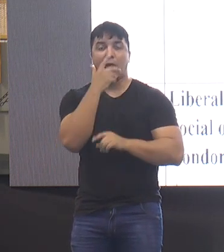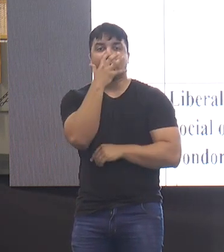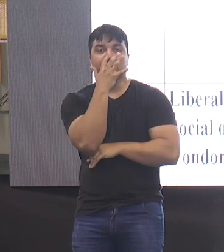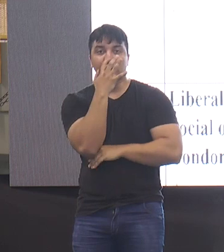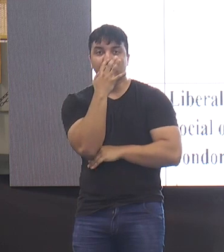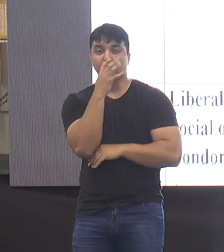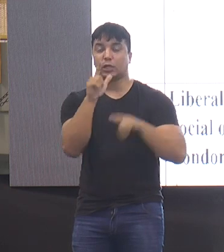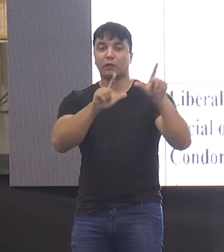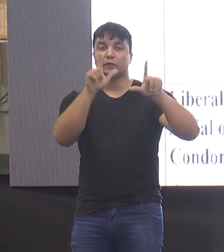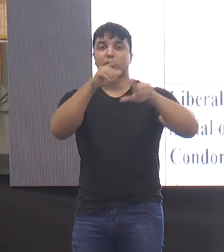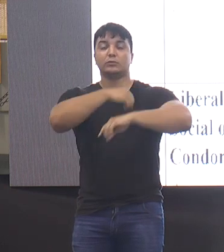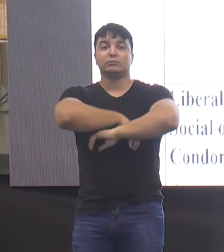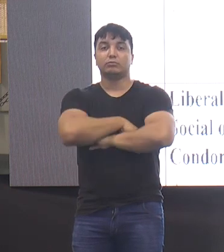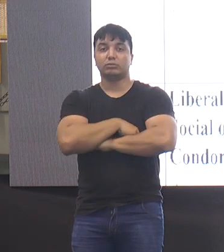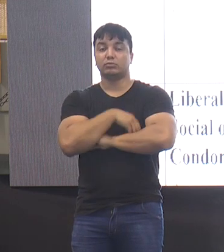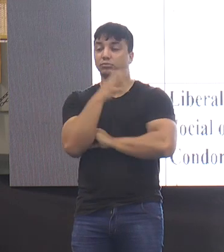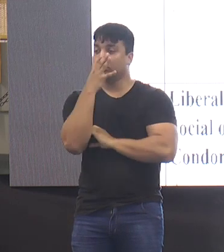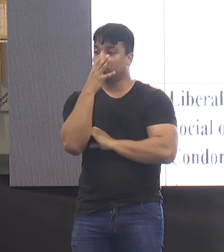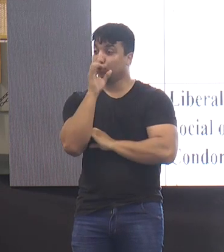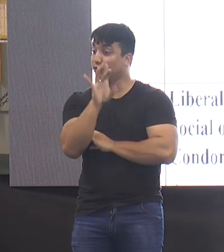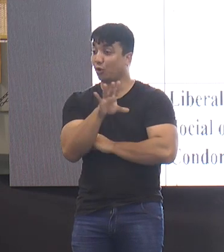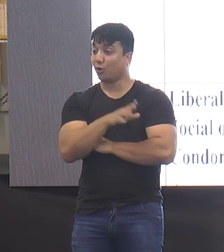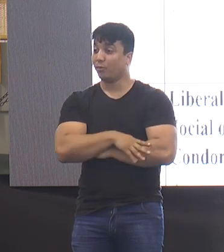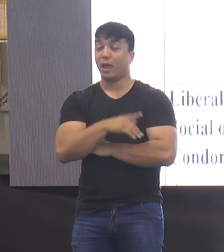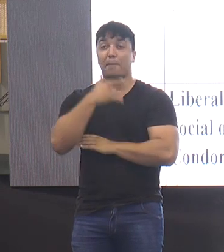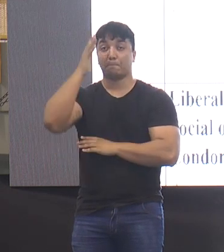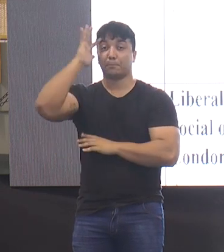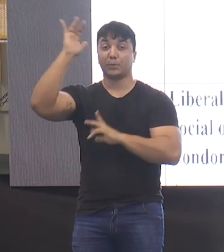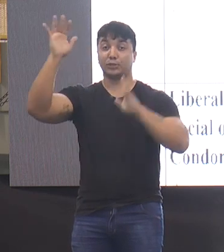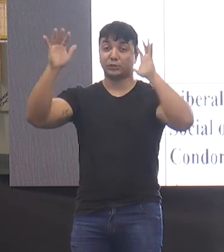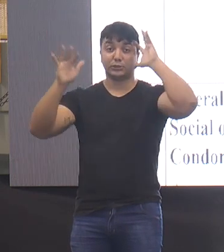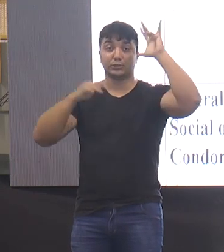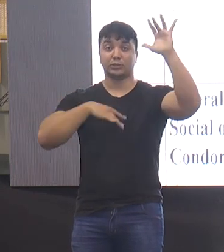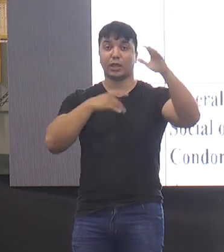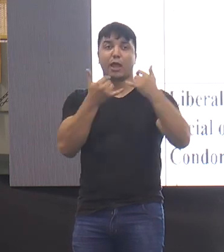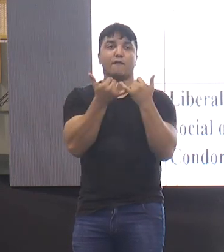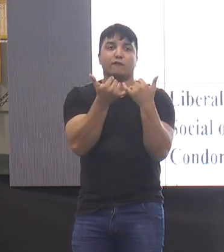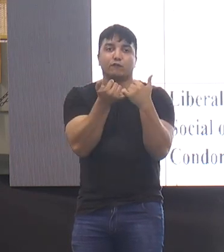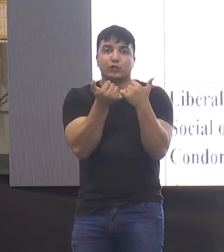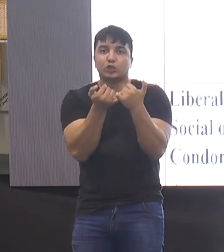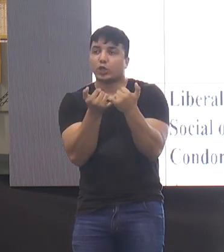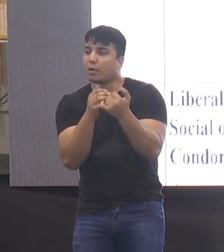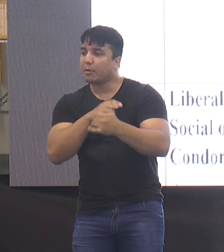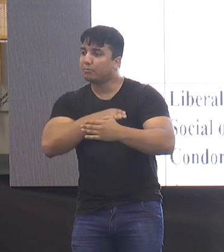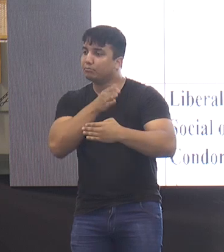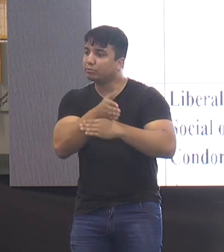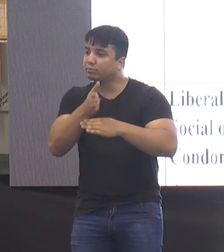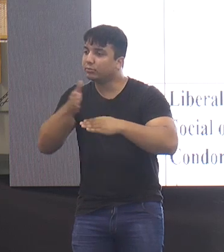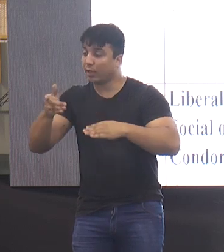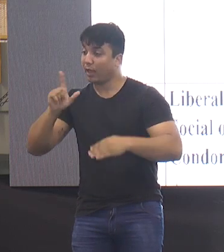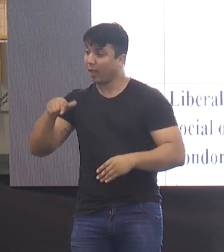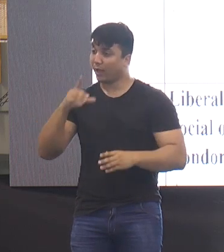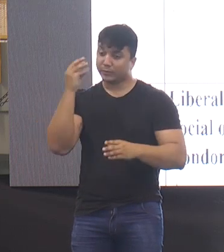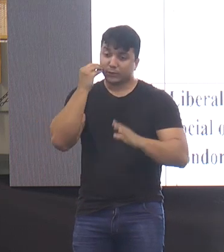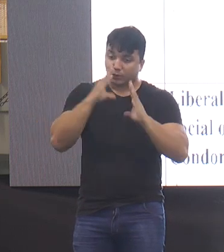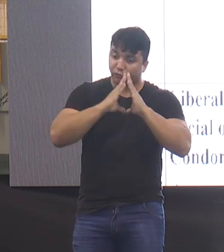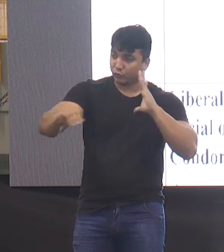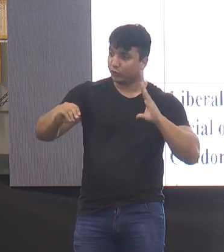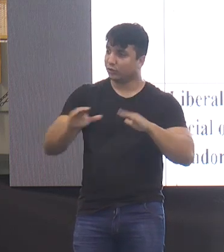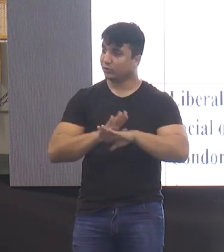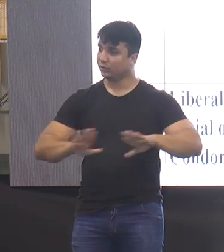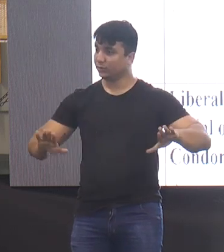séries. Aí eu vou viver uma fantasia no videogame. É uma fuga.